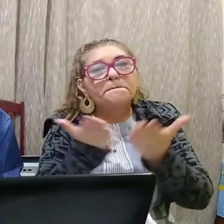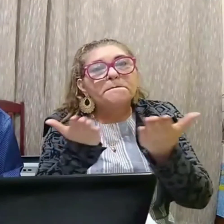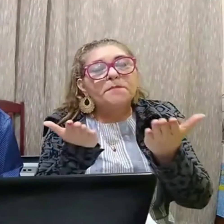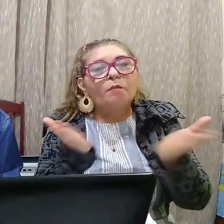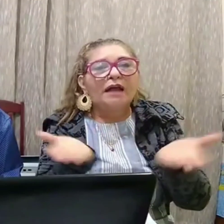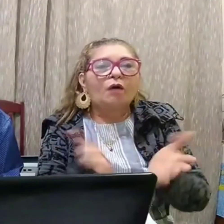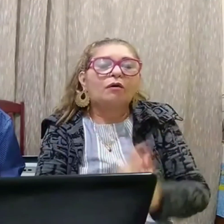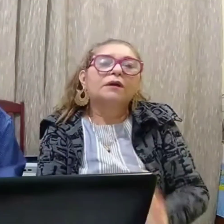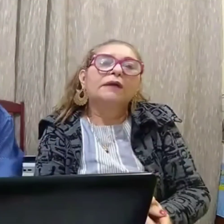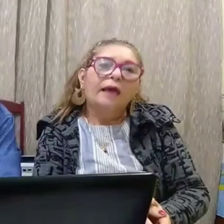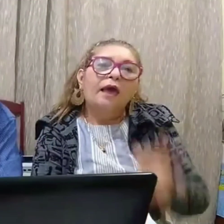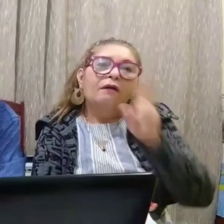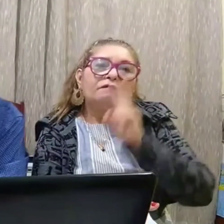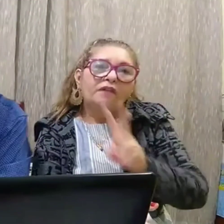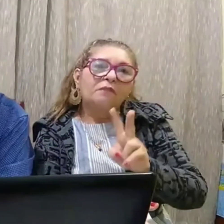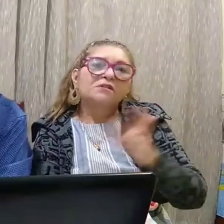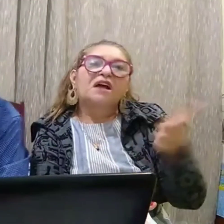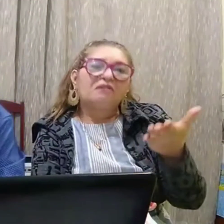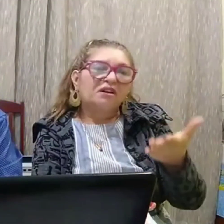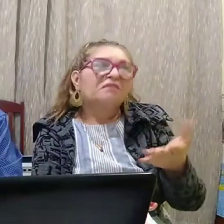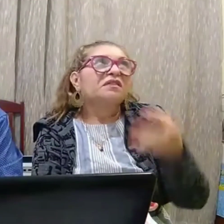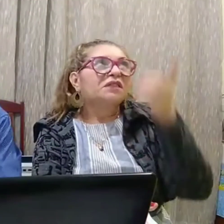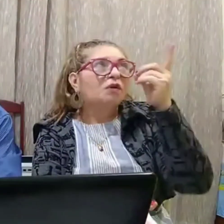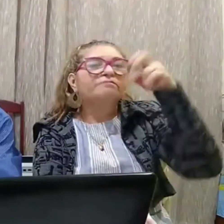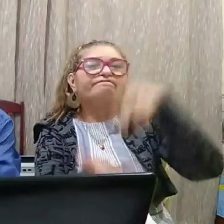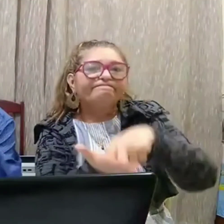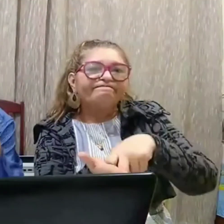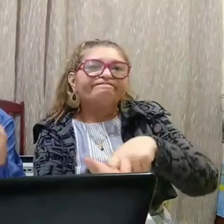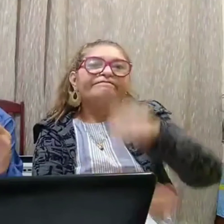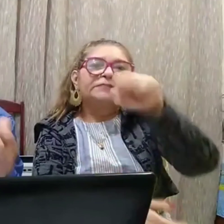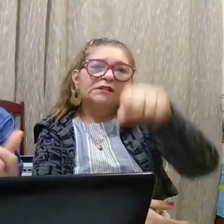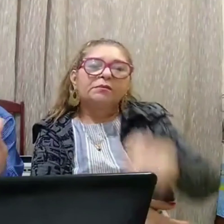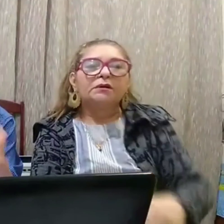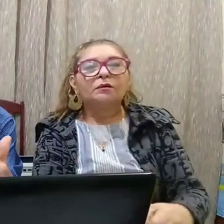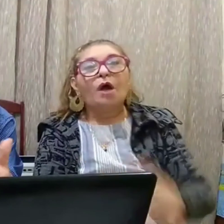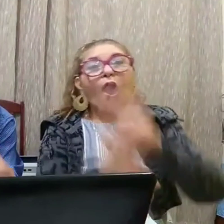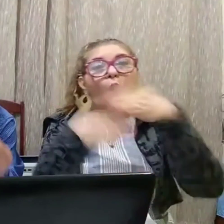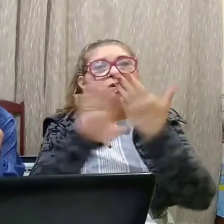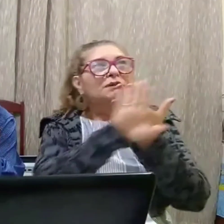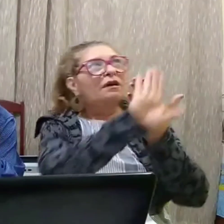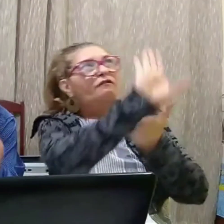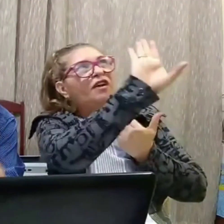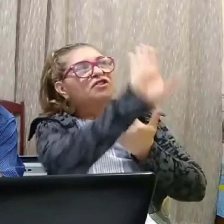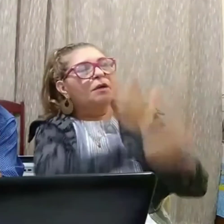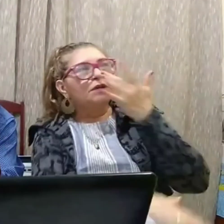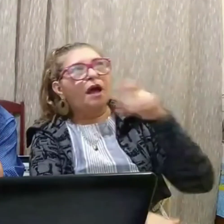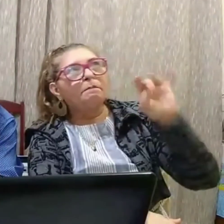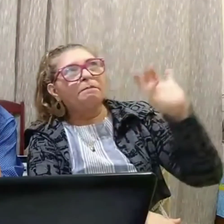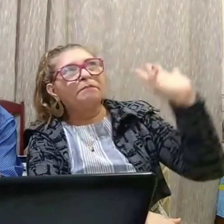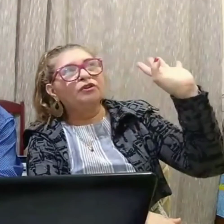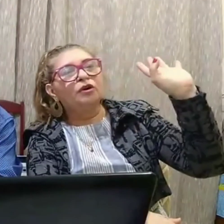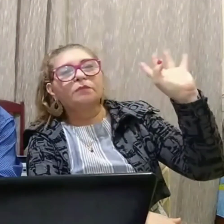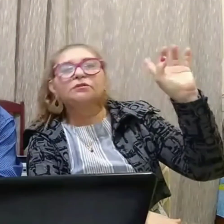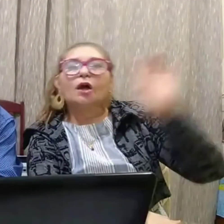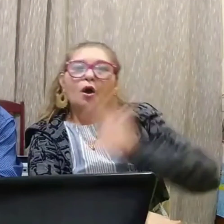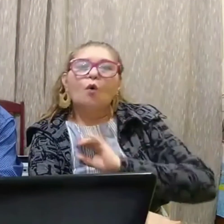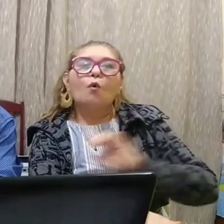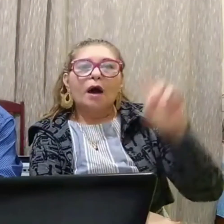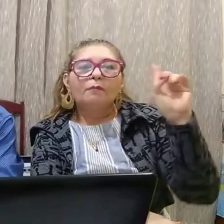Aqui nós vemos a disciplina de Deus. Quando nos afastamos, quando abandonamos o primeiro